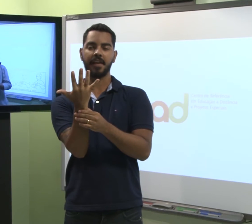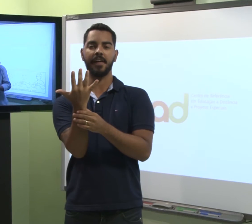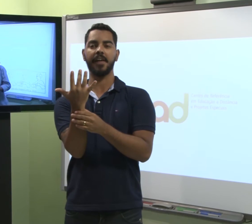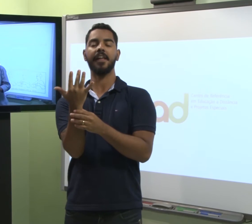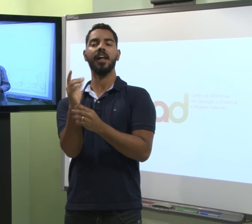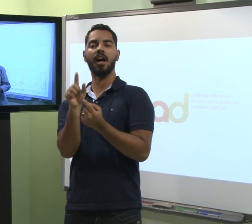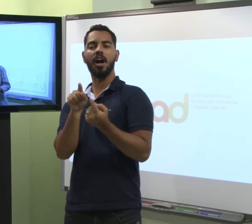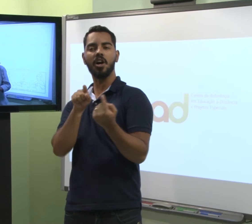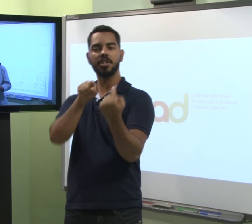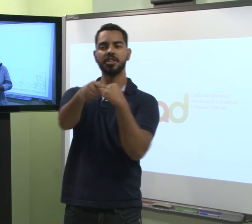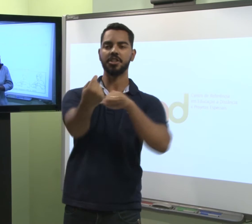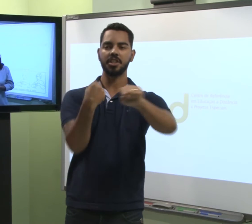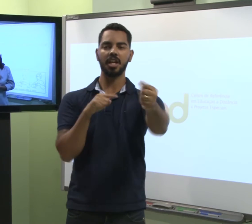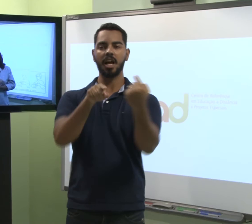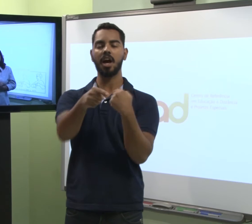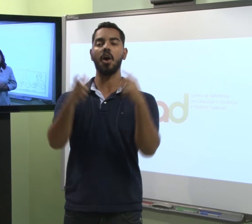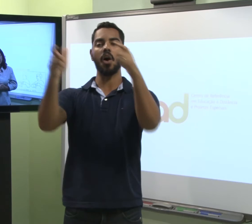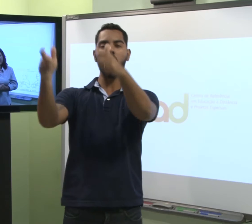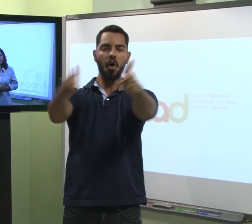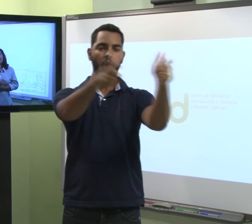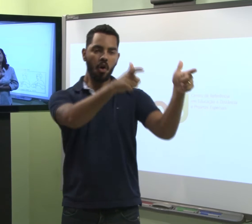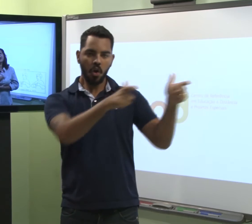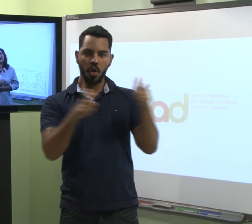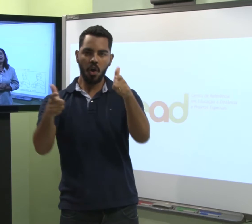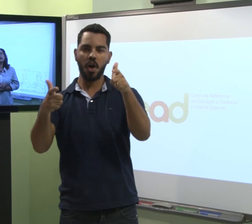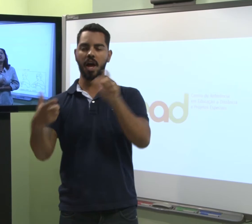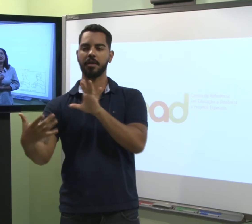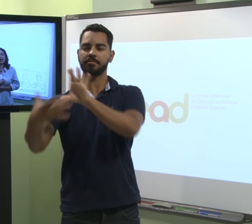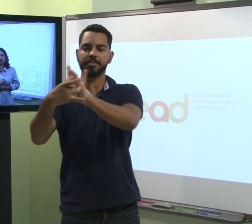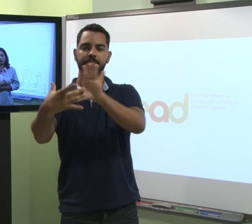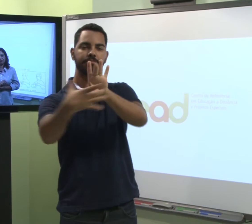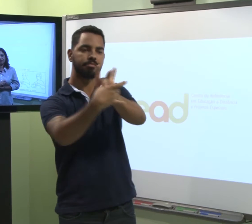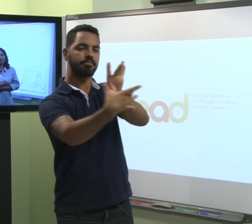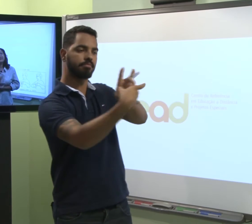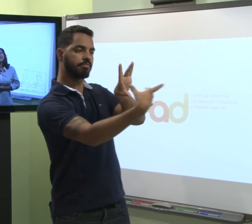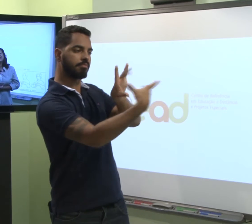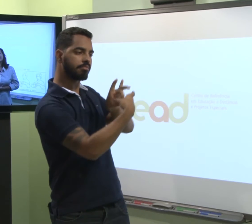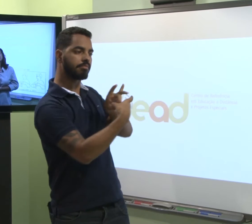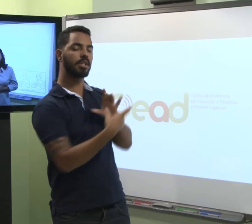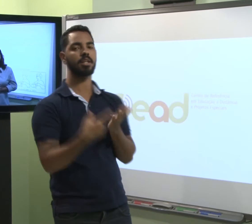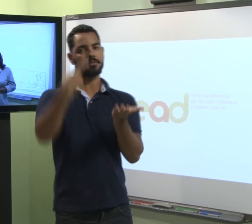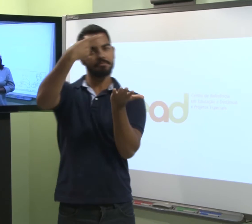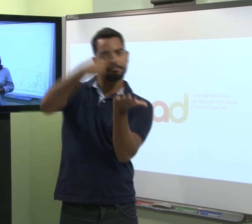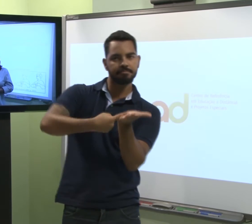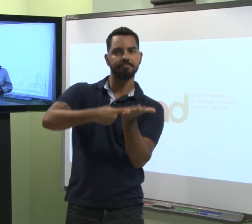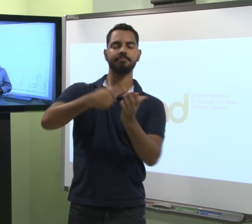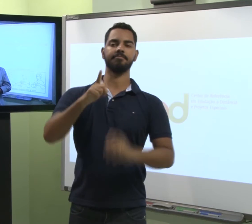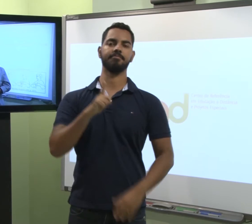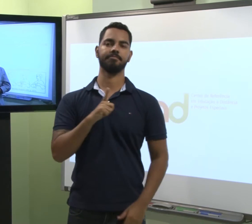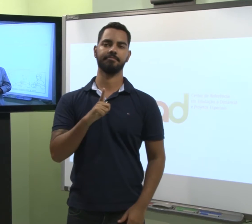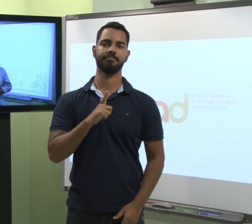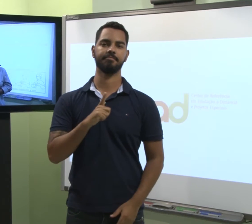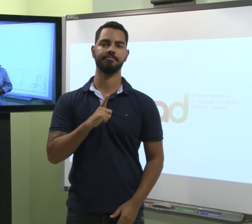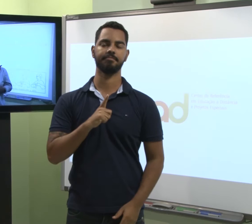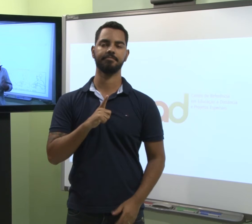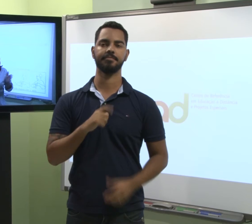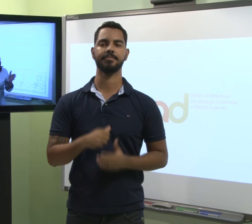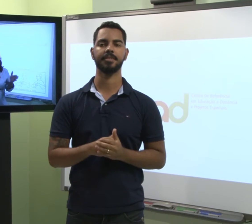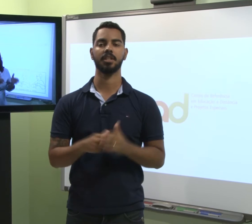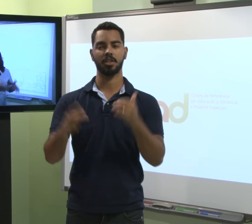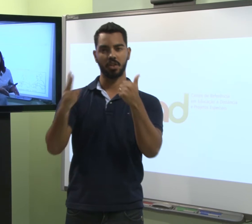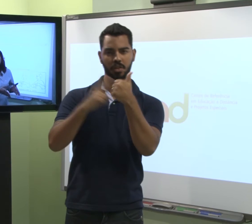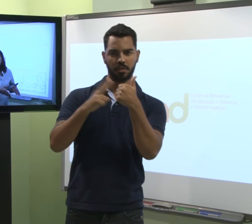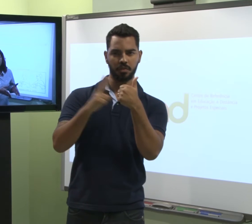da sentença, o que estaria associado à marcação de caso. Esses tipos de verbo codificam o